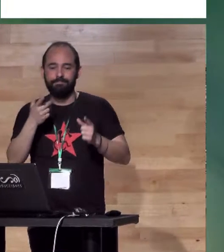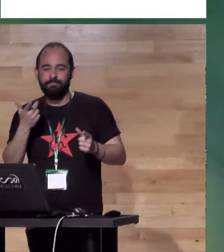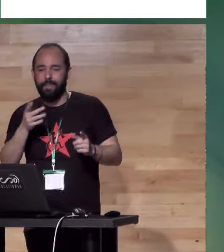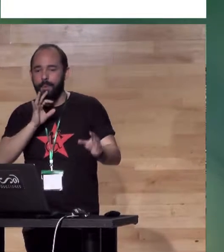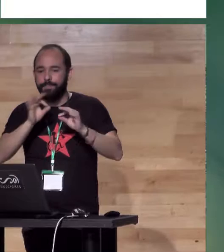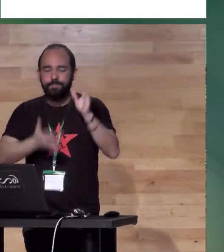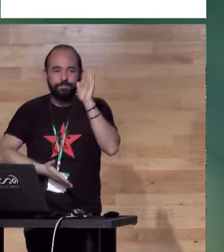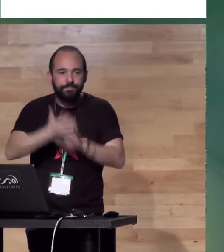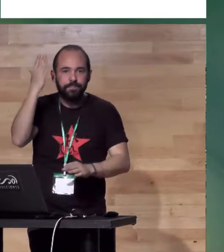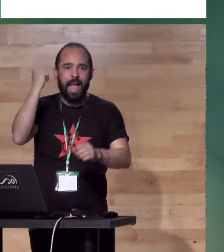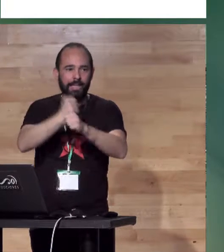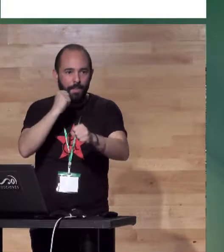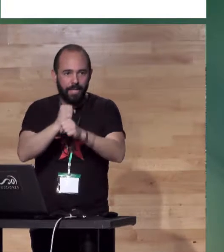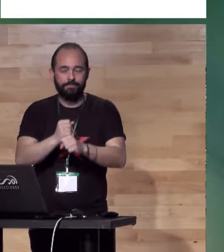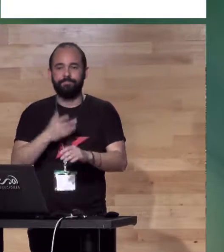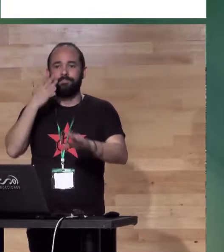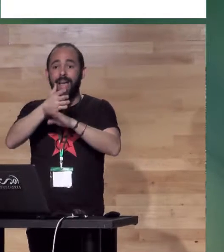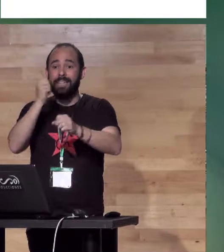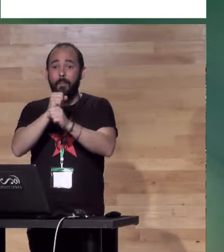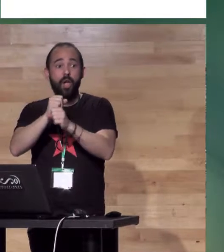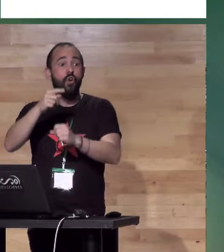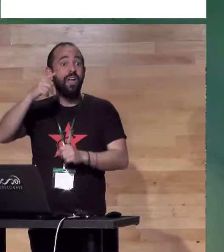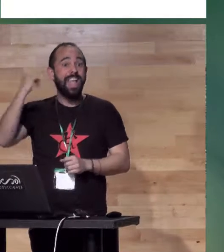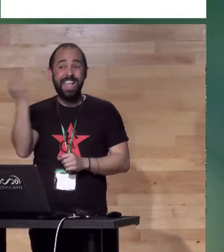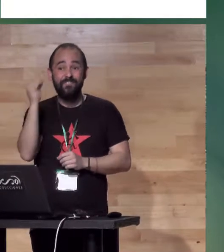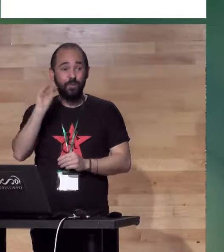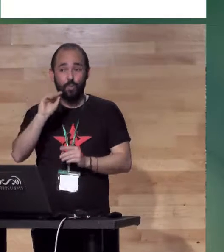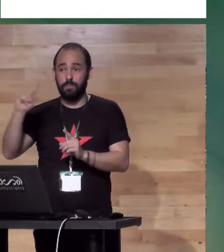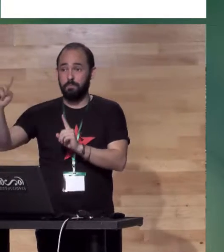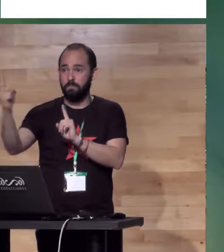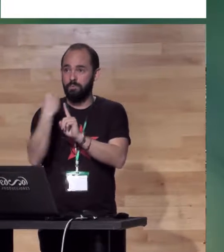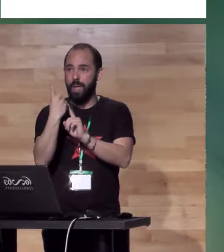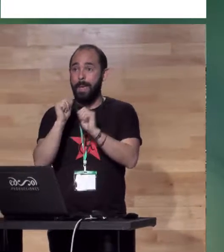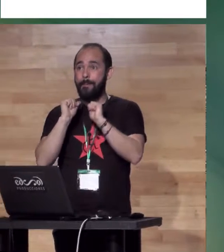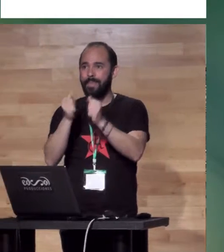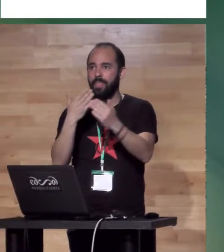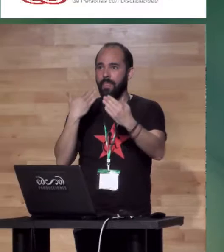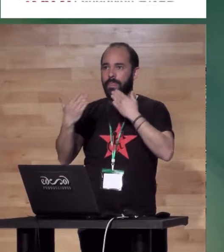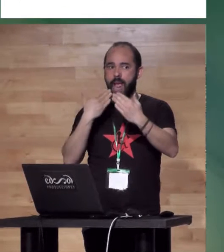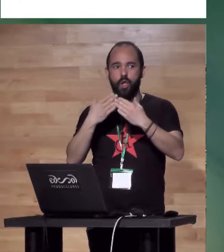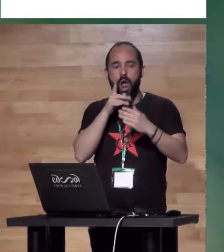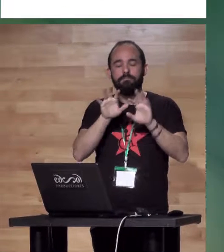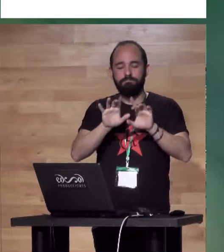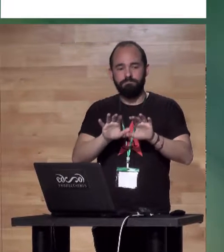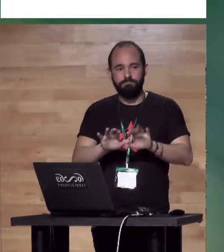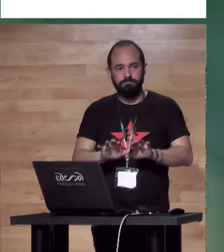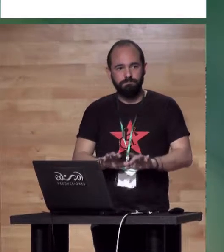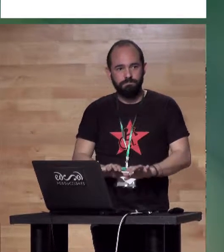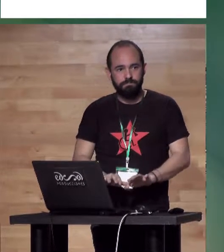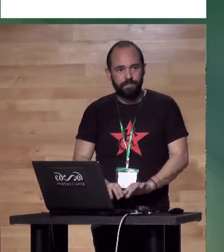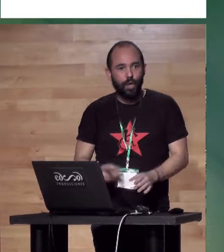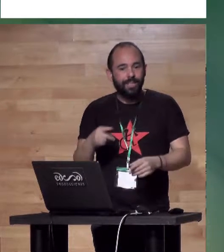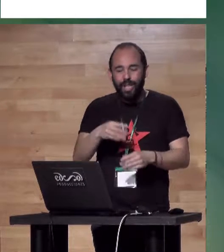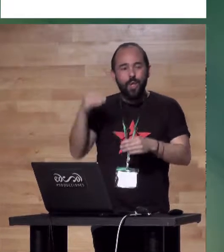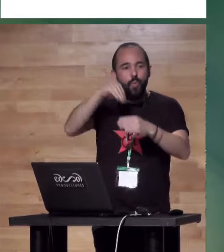Por ejemplo, un hombre se levanta por la mañana y se prepara para ir a trabajar. Cuando va al trabajo, su jefe le llega y le